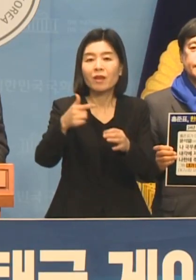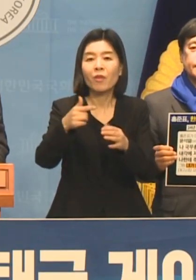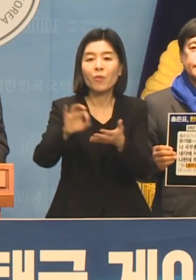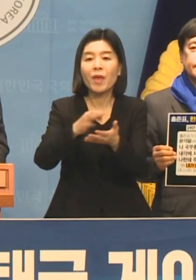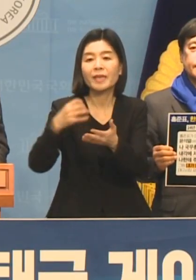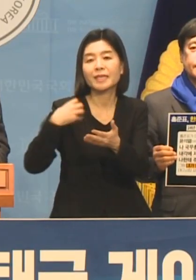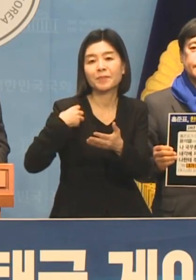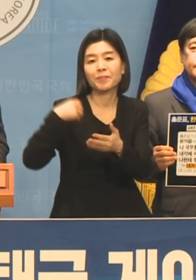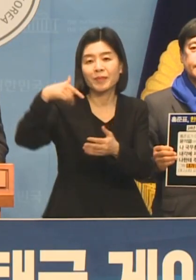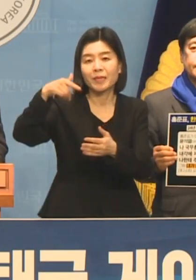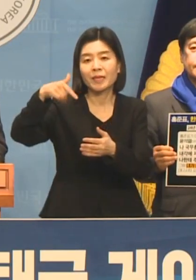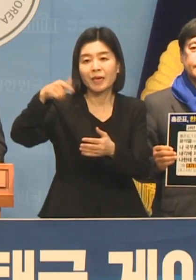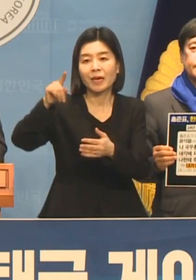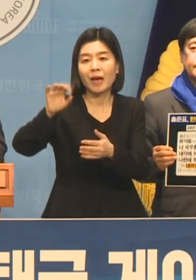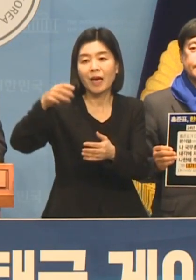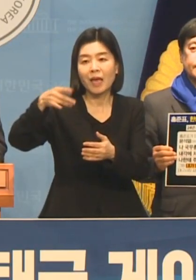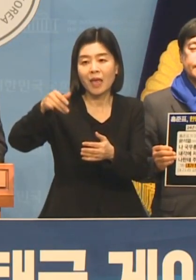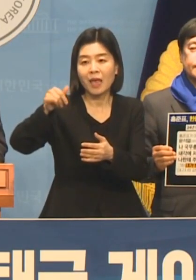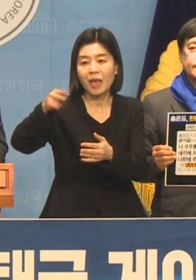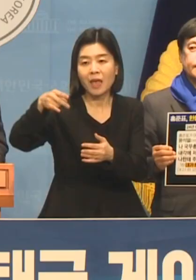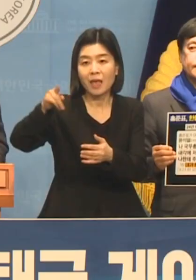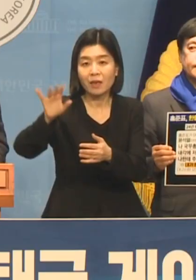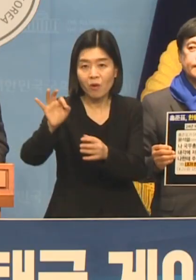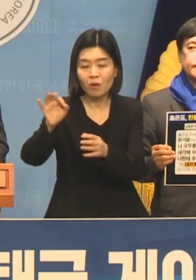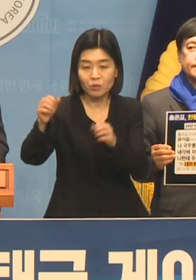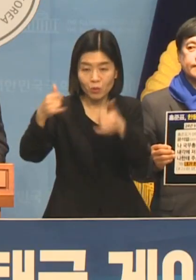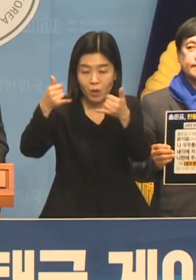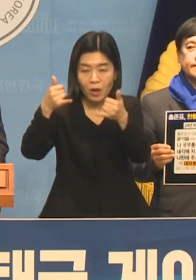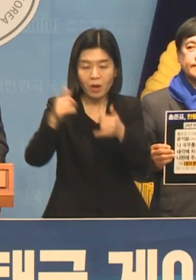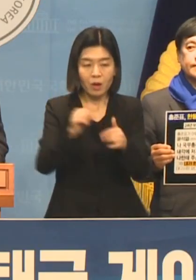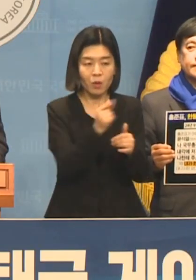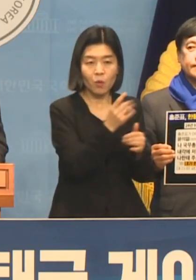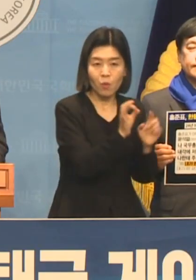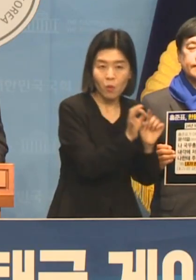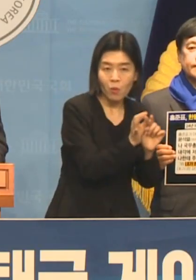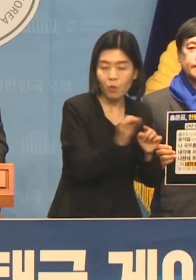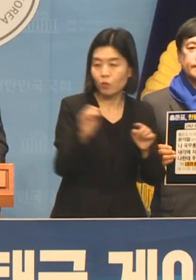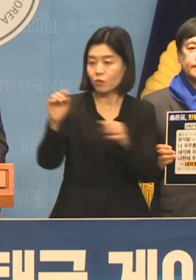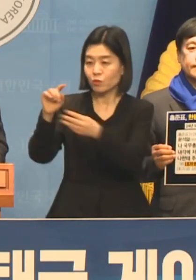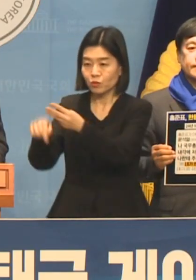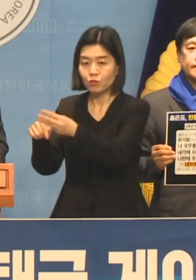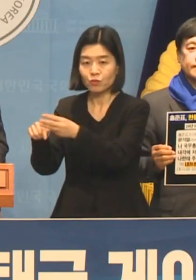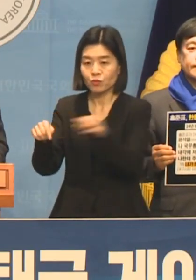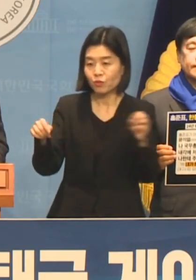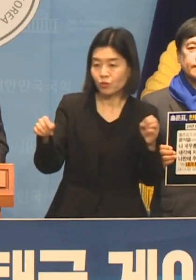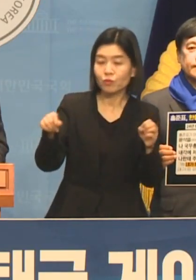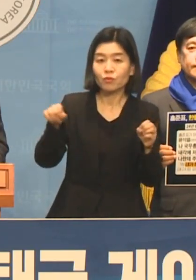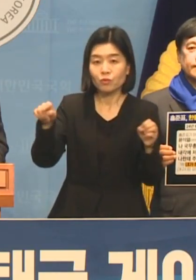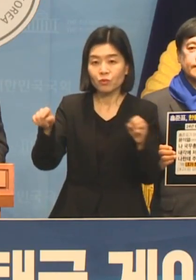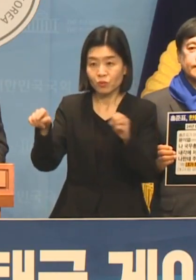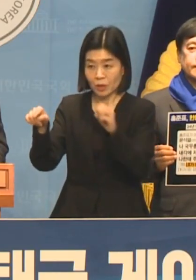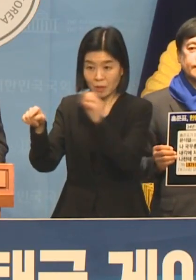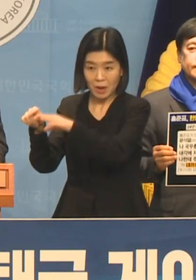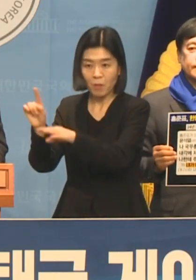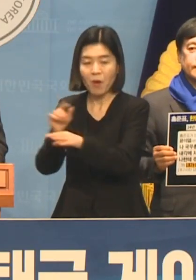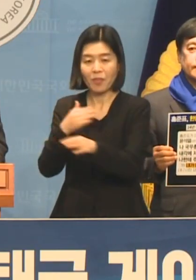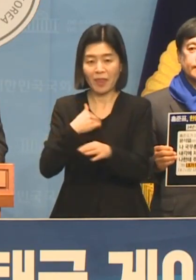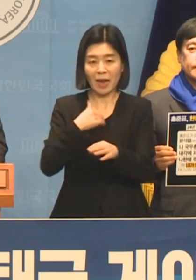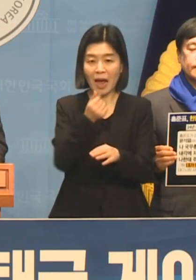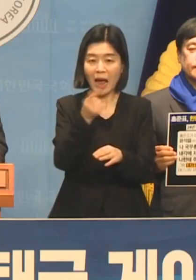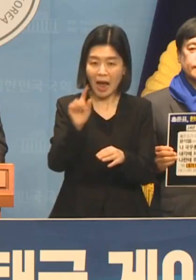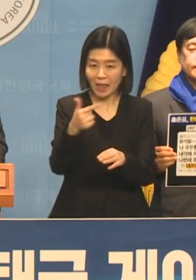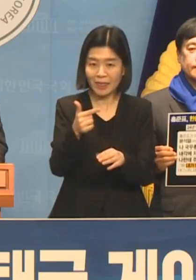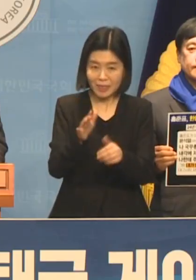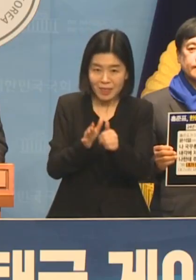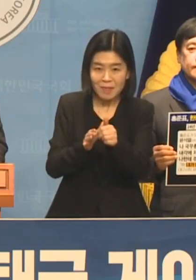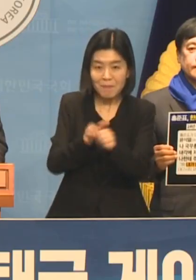정혜경 씨와 통화해서 홍준표가 윤석열한테 내가 한동훈이 없애줄 테니까 국무총리